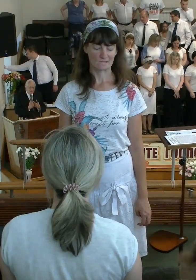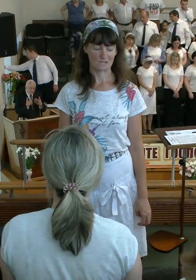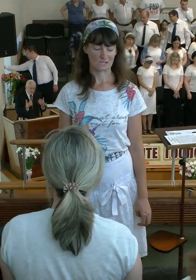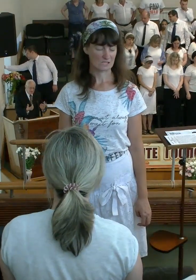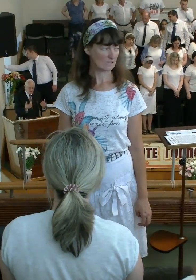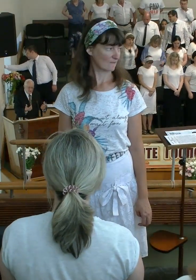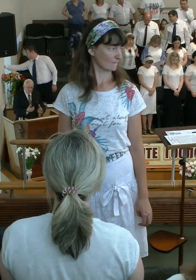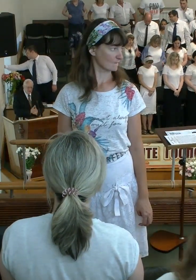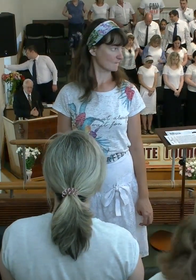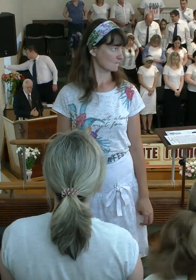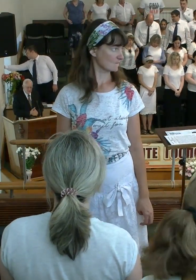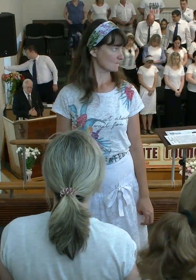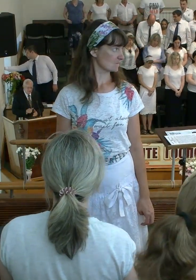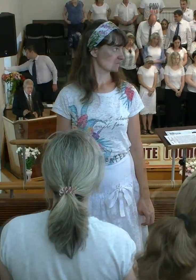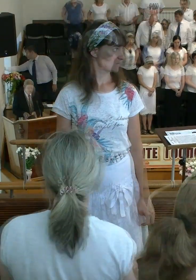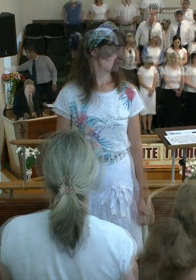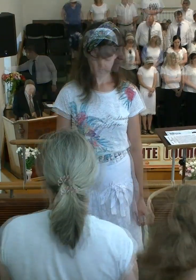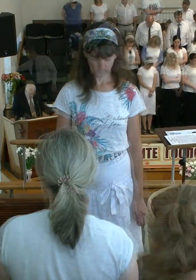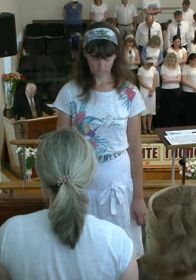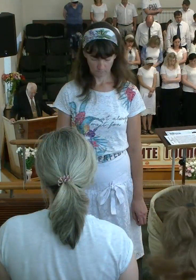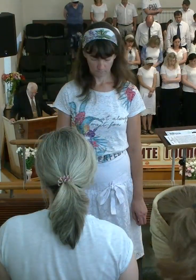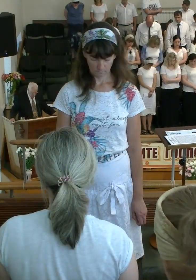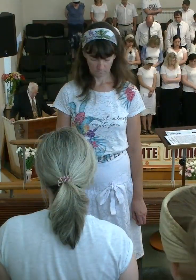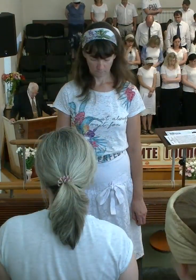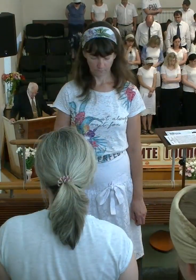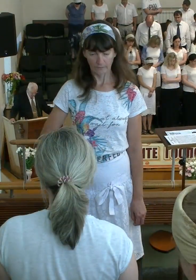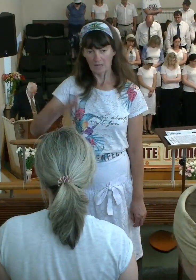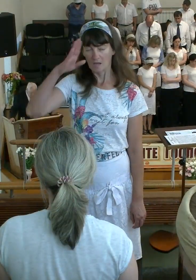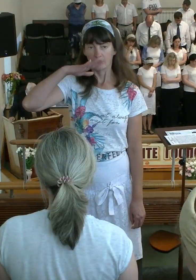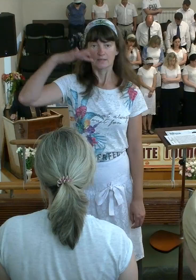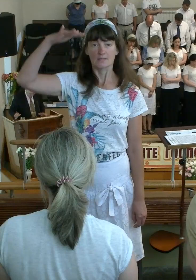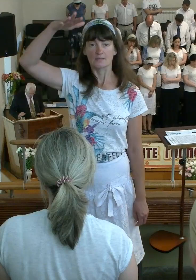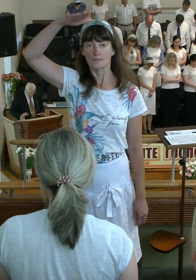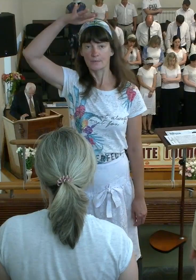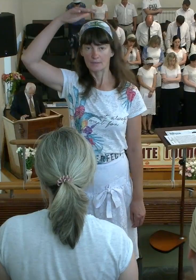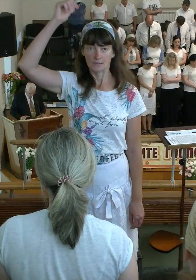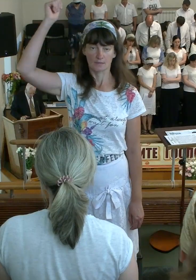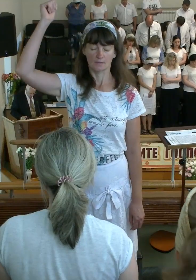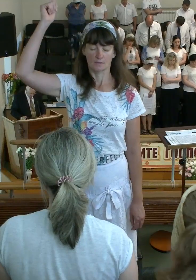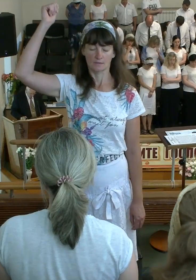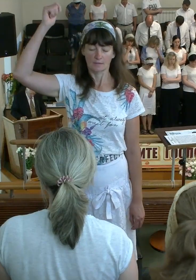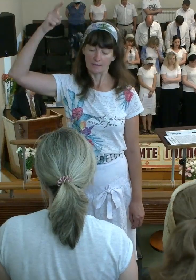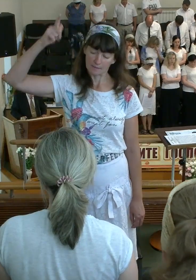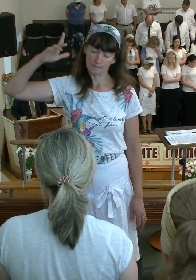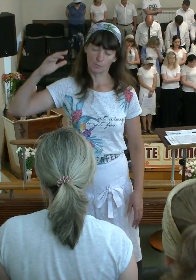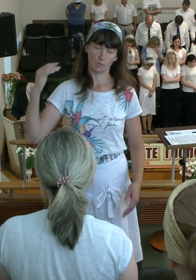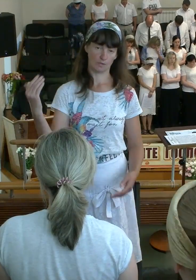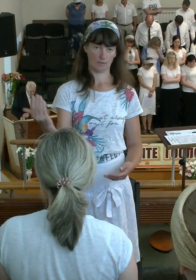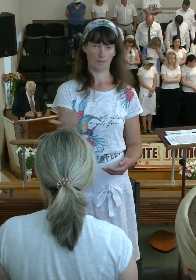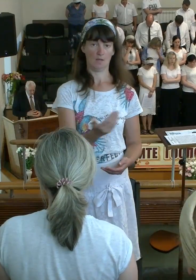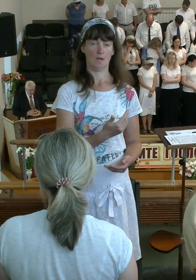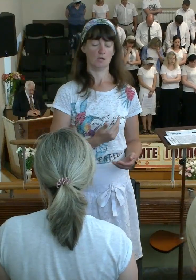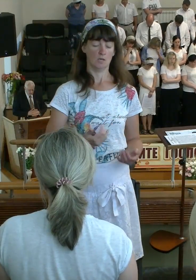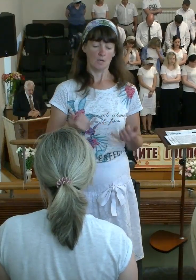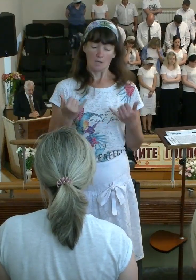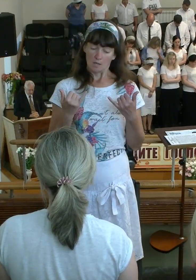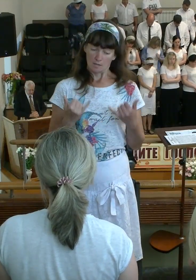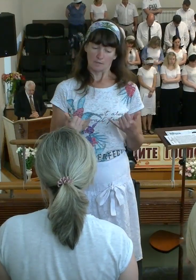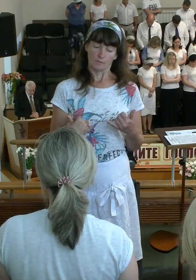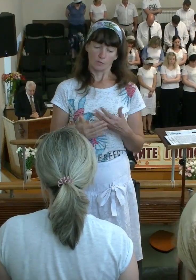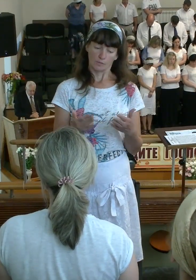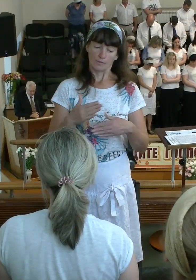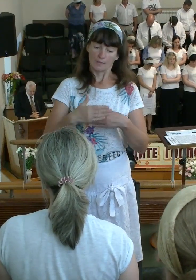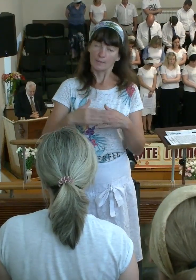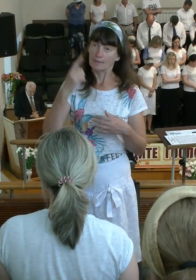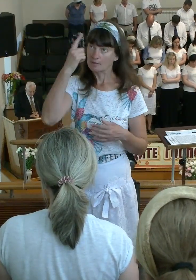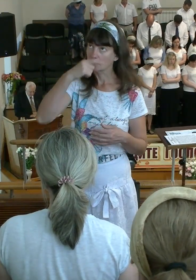Господа, скажите это сегодня. Отец Небесный, Господь наш, мы сегодня перед